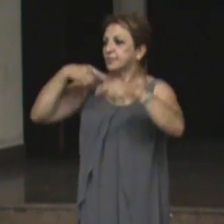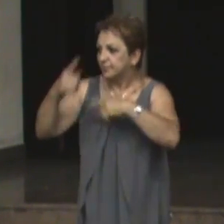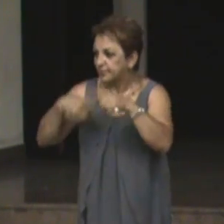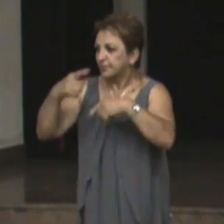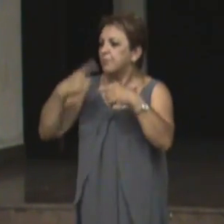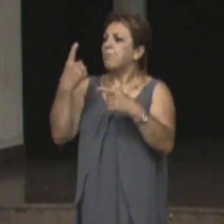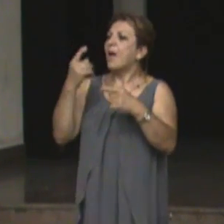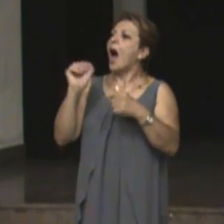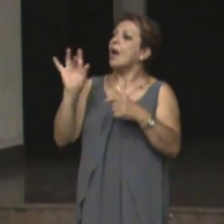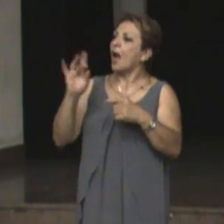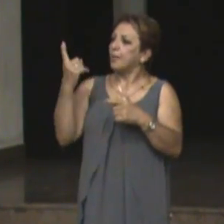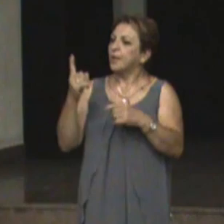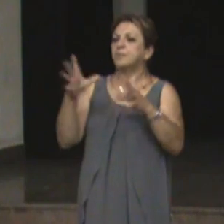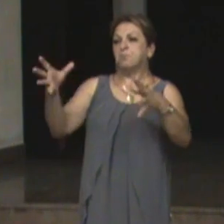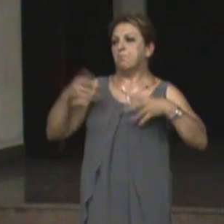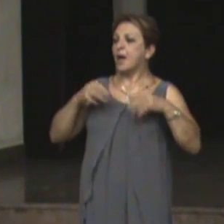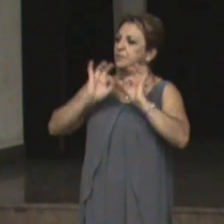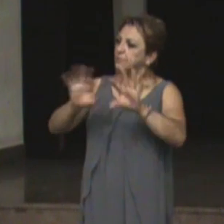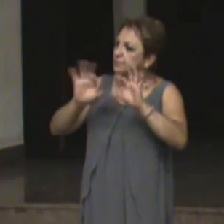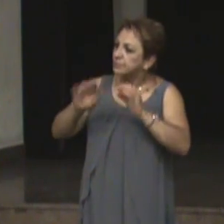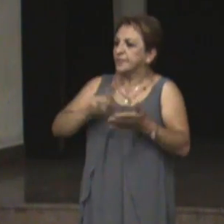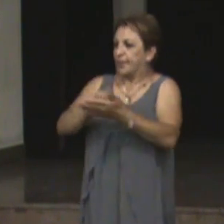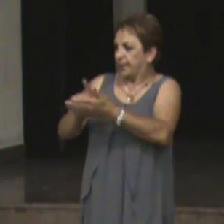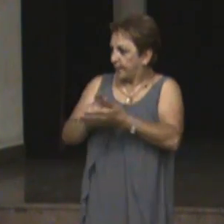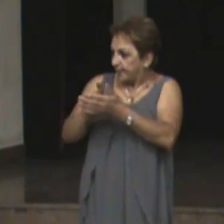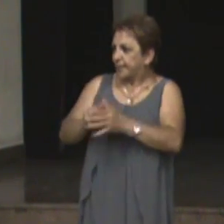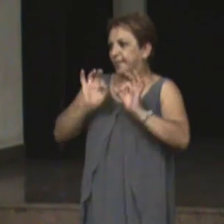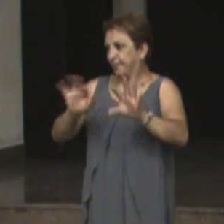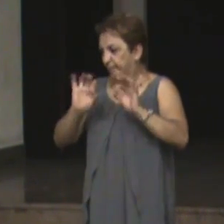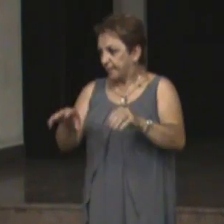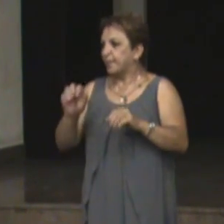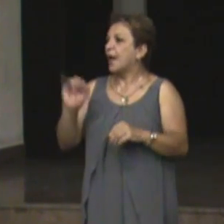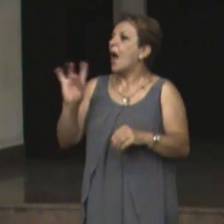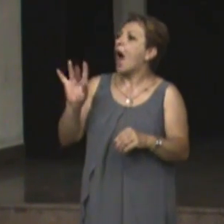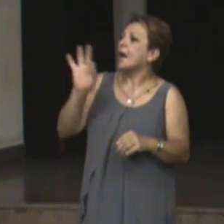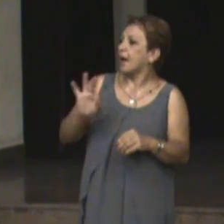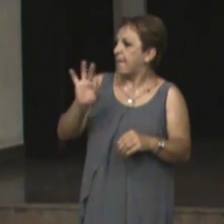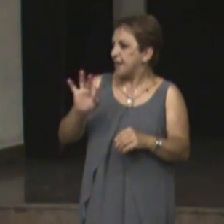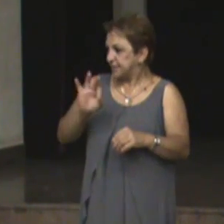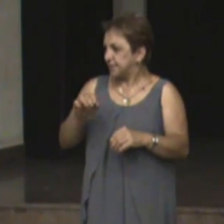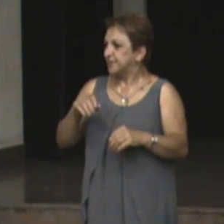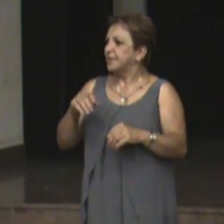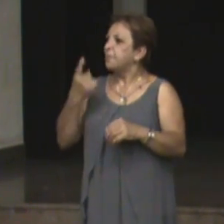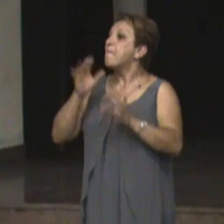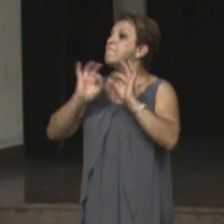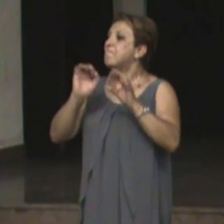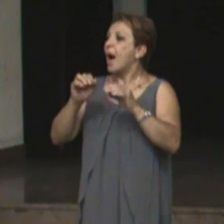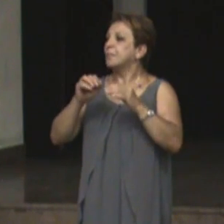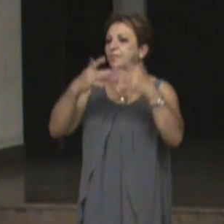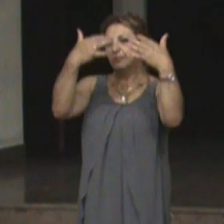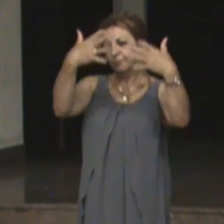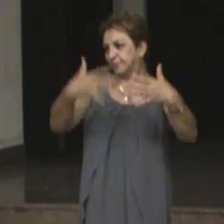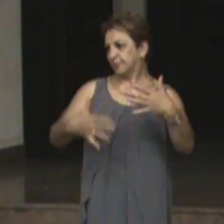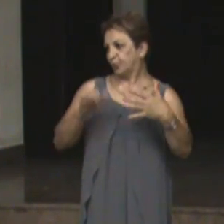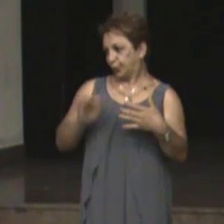մեկ առակ կփորձենք միասին ուսումնասիրել։ Բայց մինչև այսօրվա առակին անցնելը, ես կուզեմ շատ